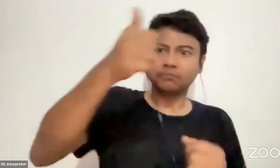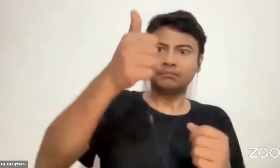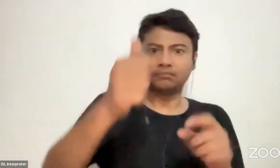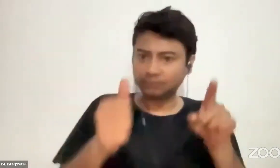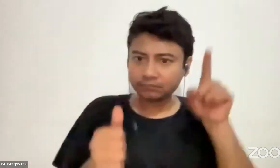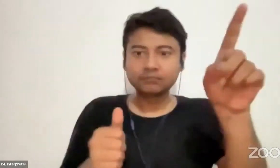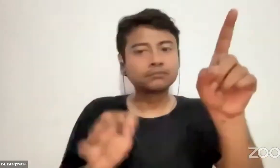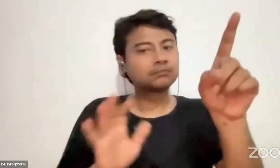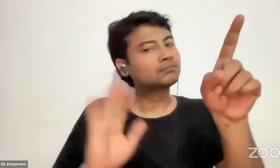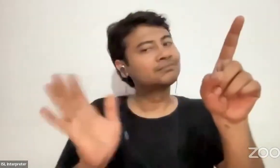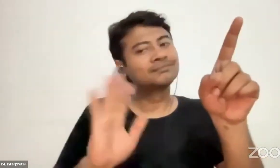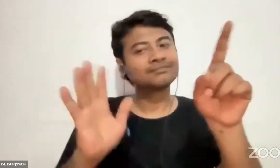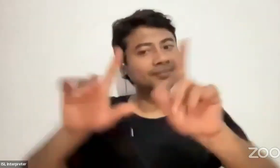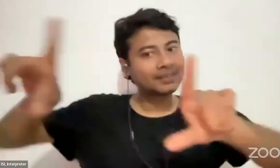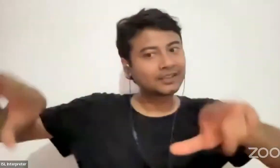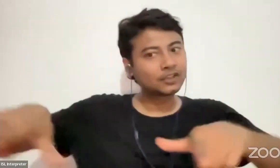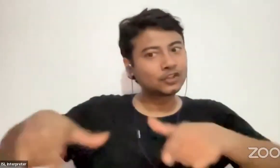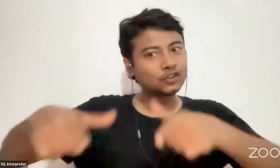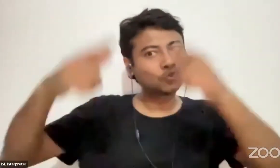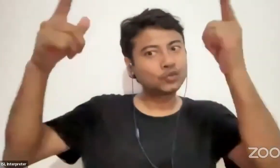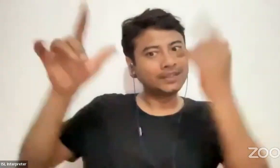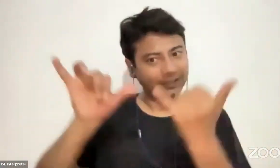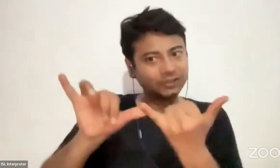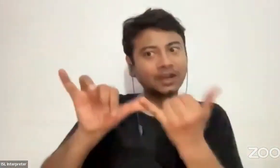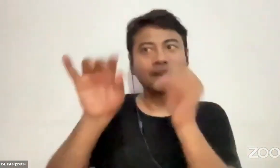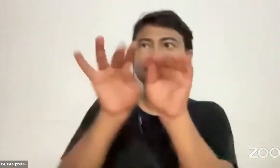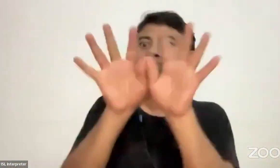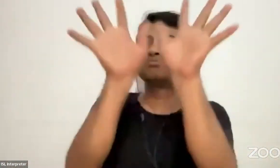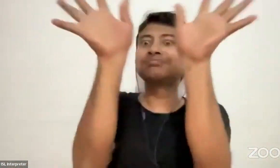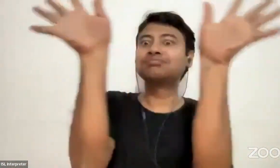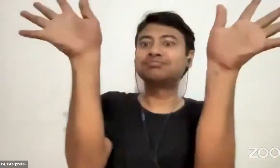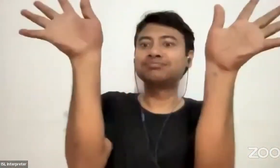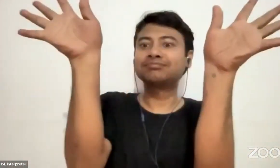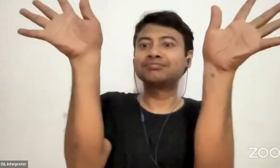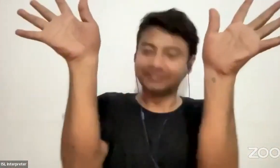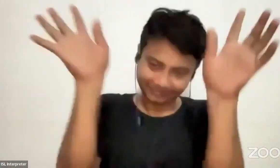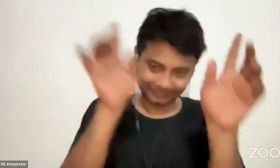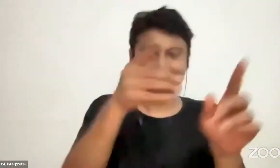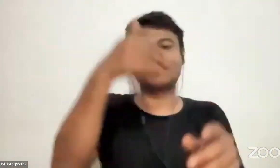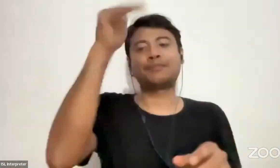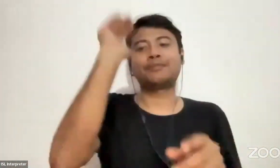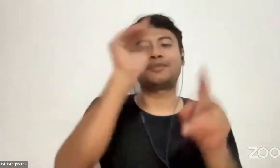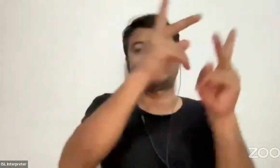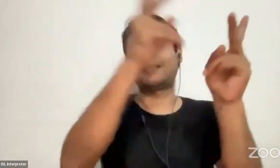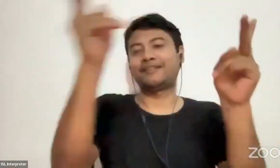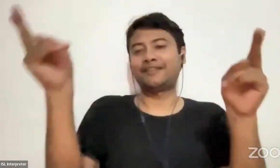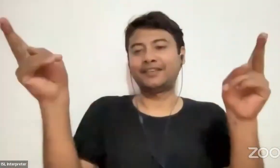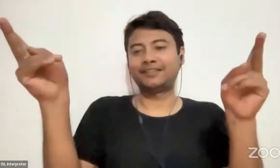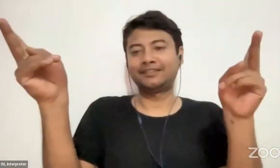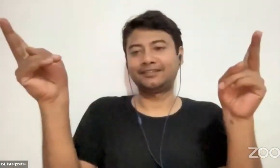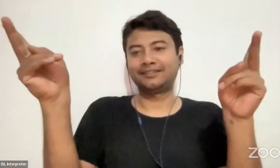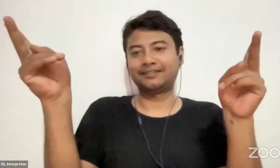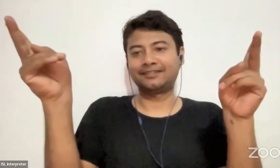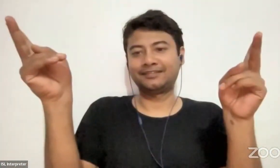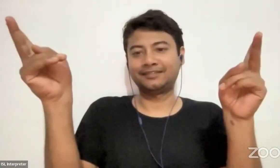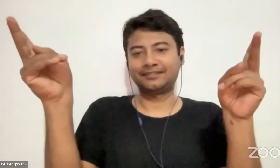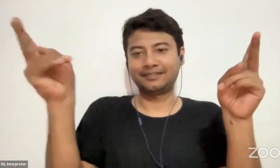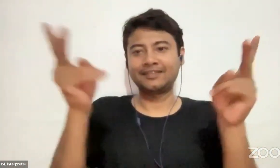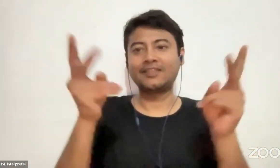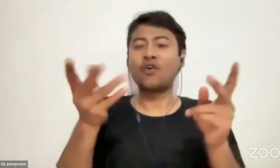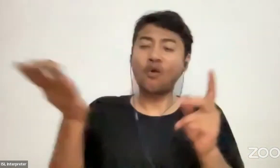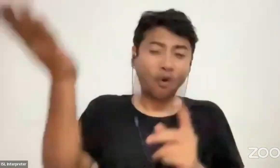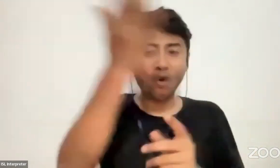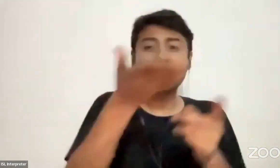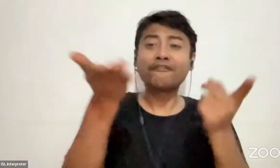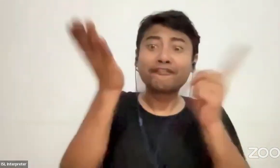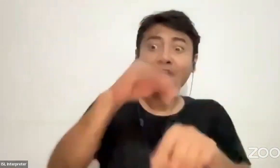बड़े पेड़ की, है ना, जो विशाल वृक्ष है जिसका नाम कृष्ण है, उस वृक्ष की ये सब क्या है, शाखाएं। नहीं